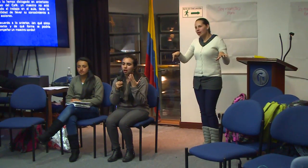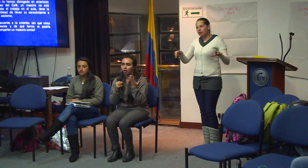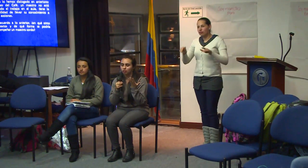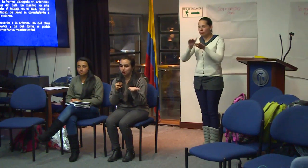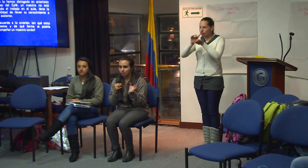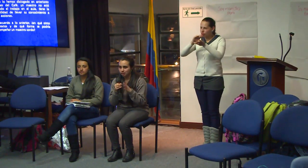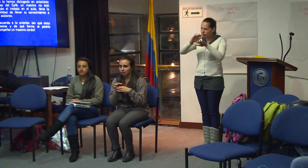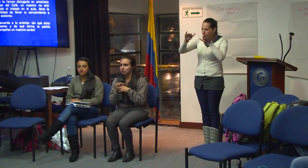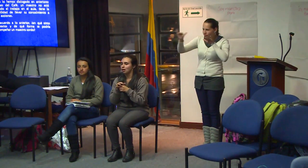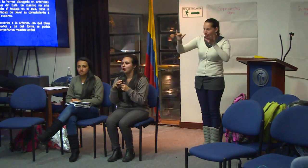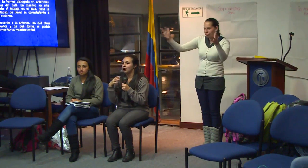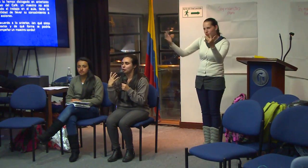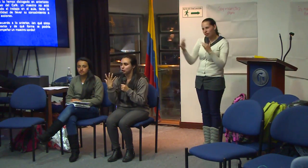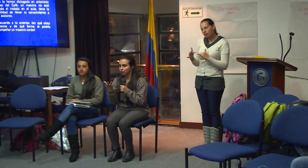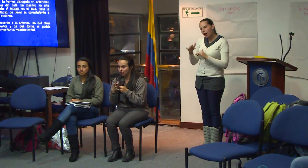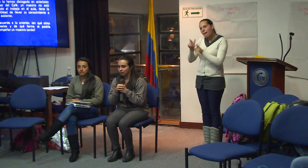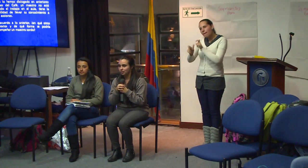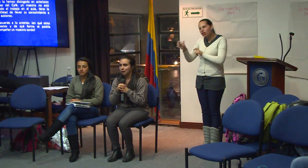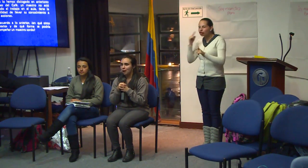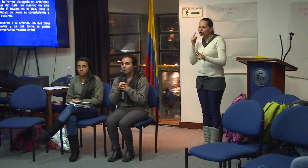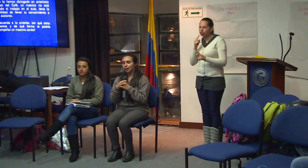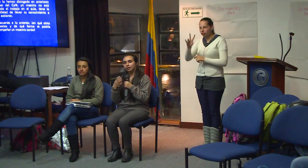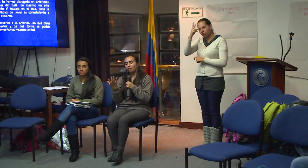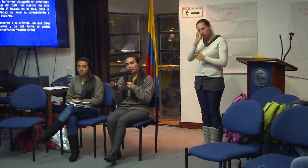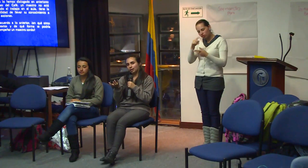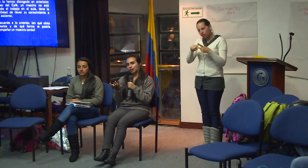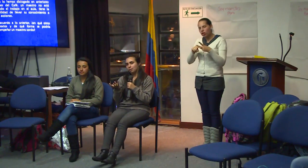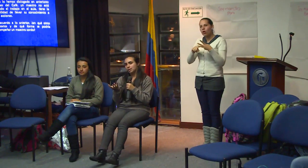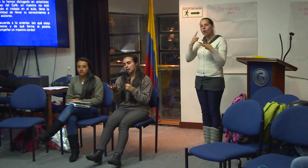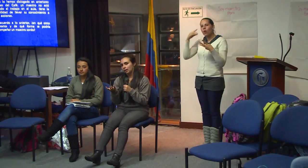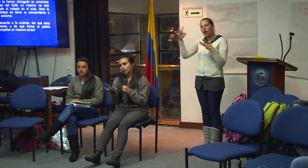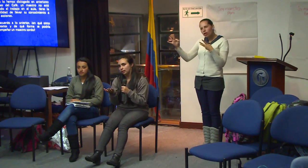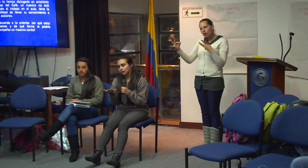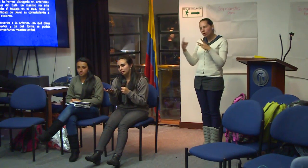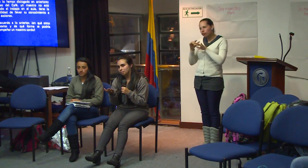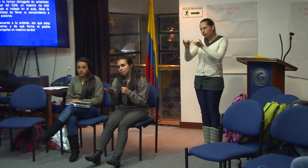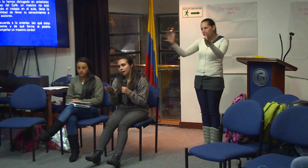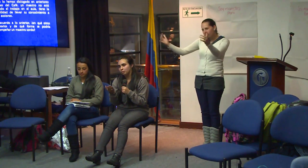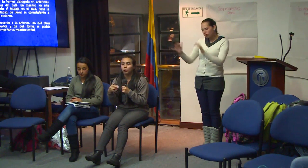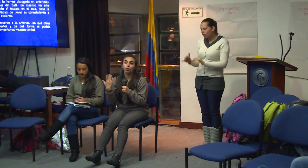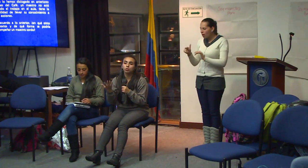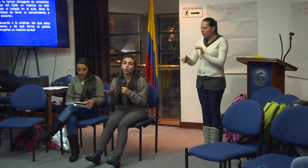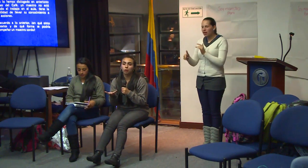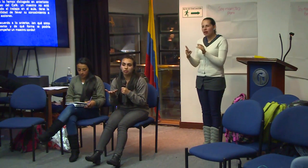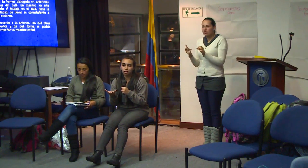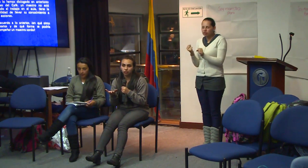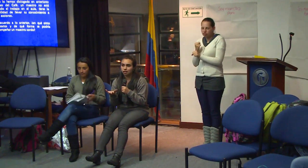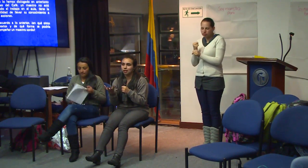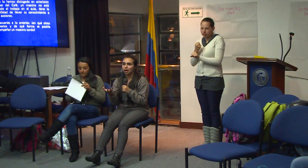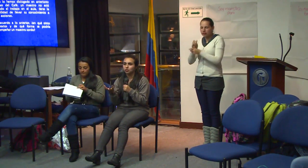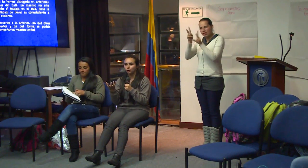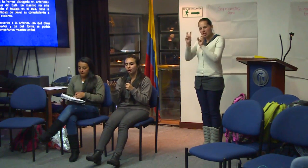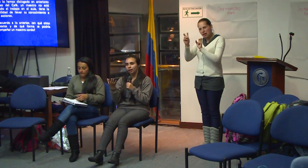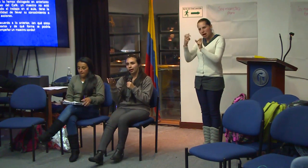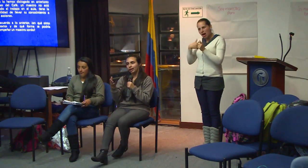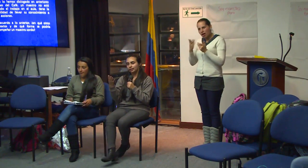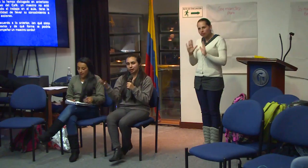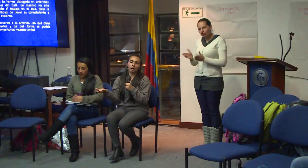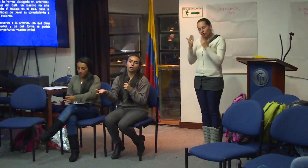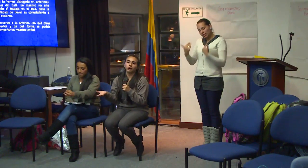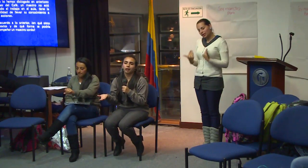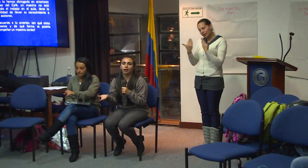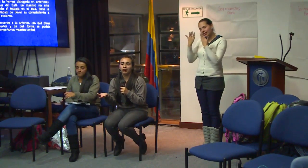personas con discapacidad visual, a los oyentes, para trabajar temas en pro de su educación, en este caso